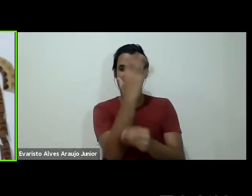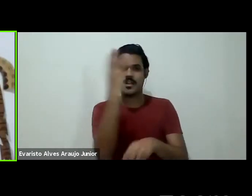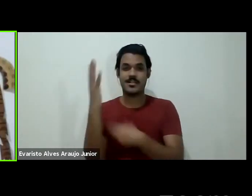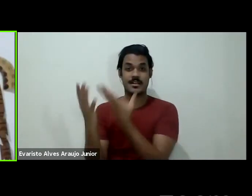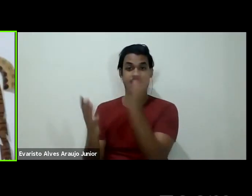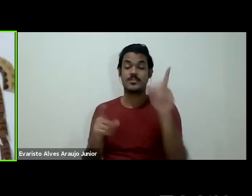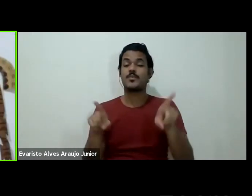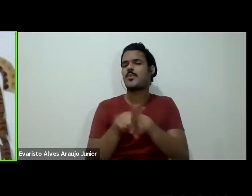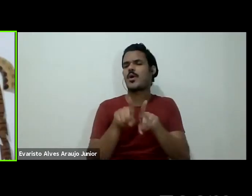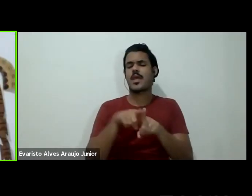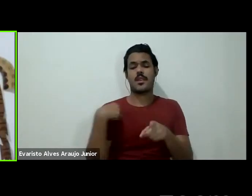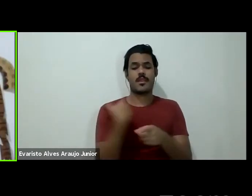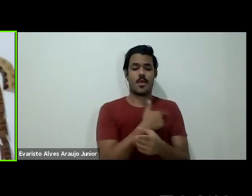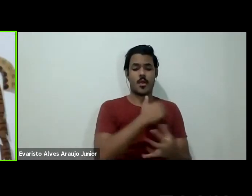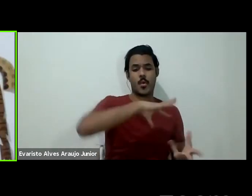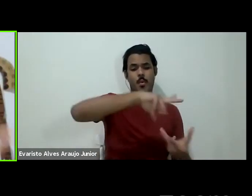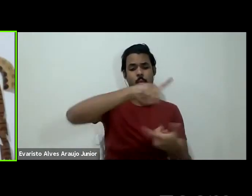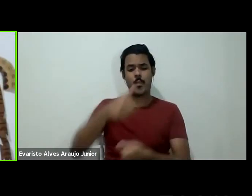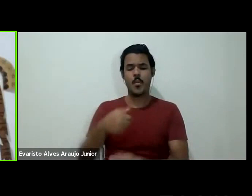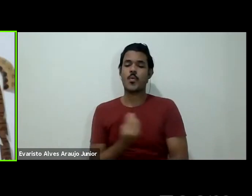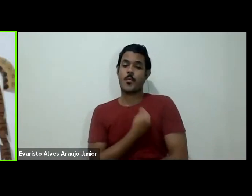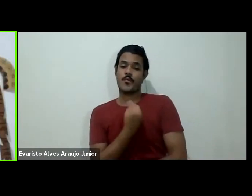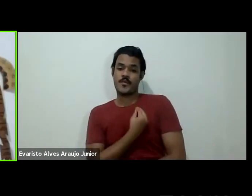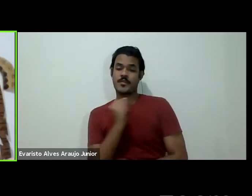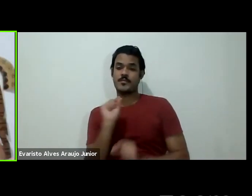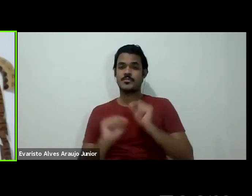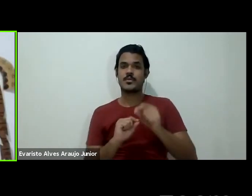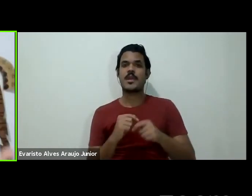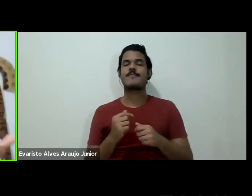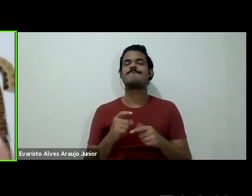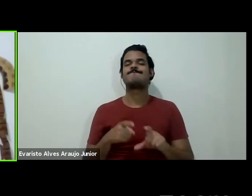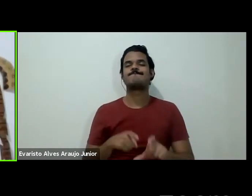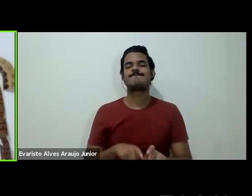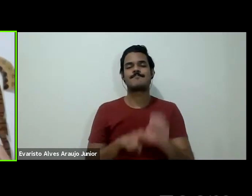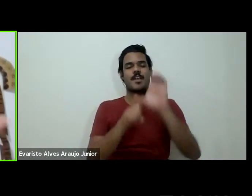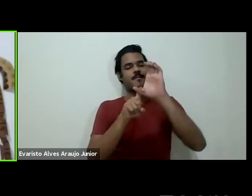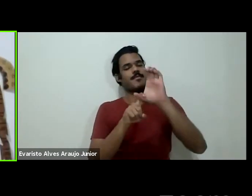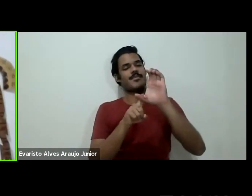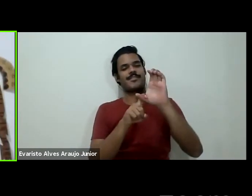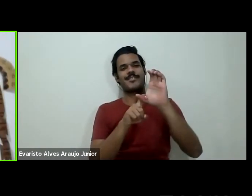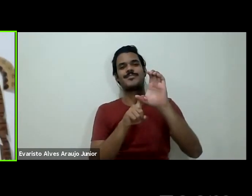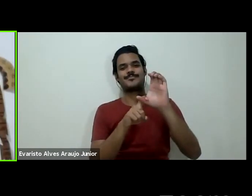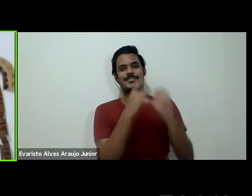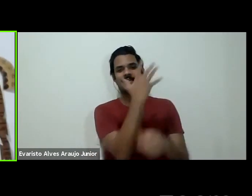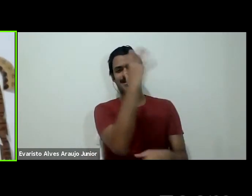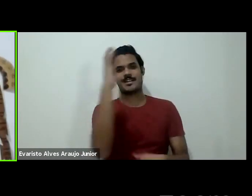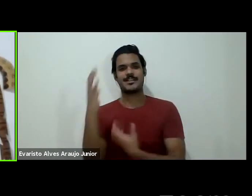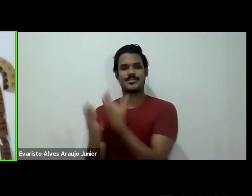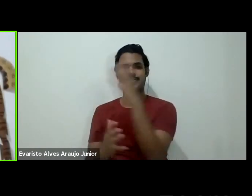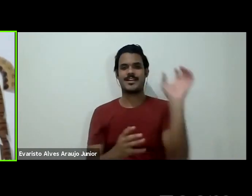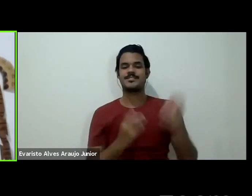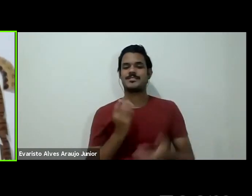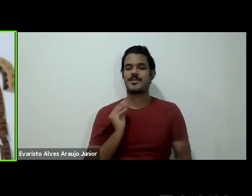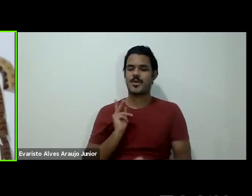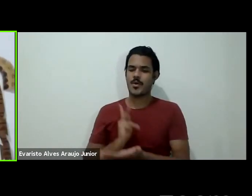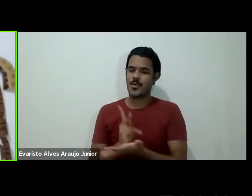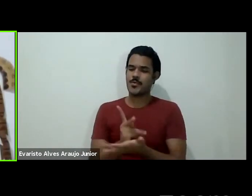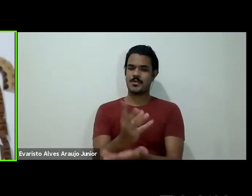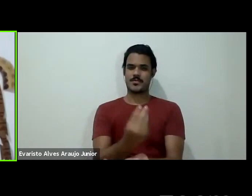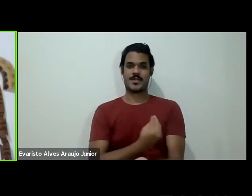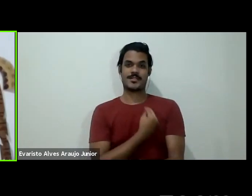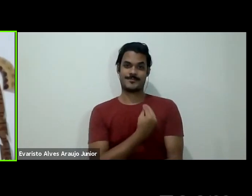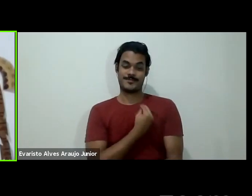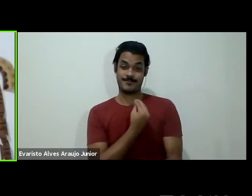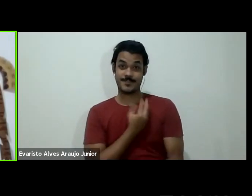e vivemos e dependemos dos ecossistemas, da vida, da natureza, para poder continuar a existir. Então,